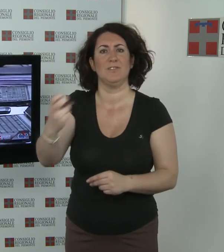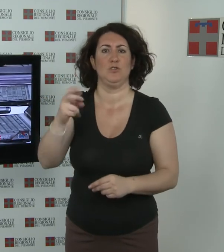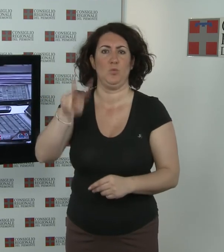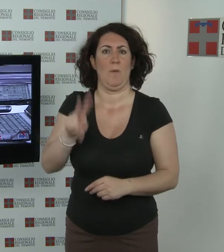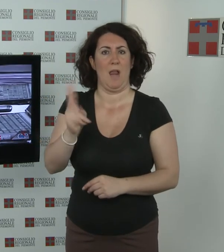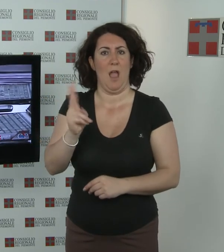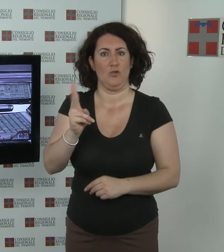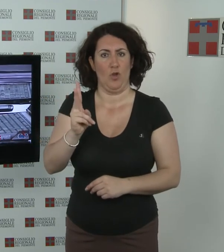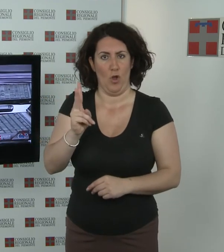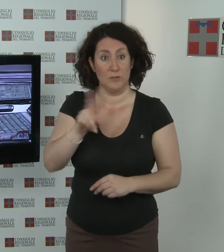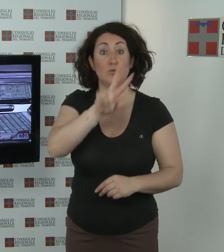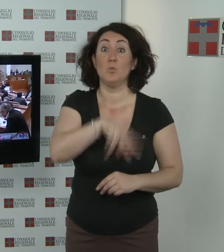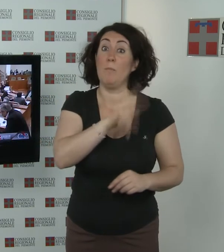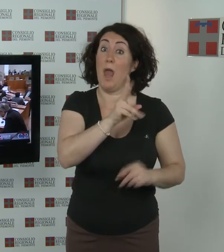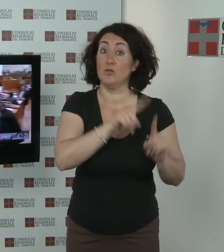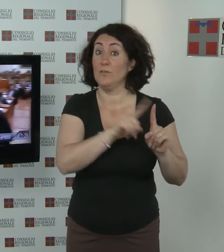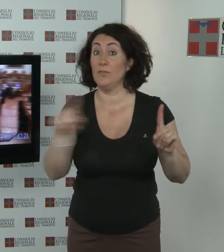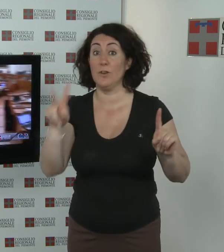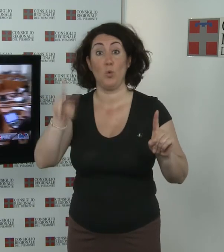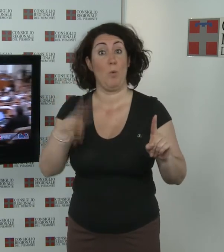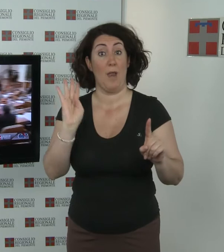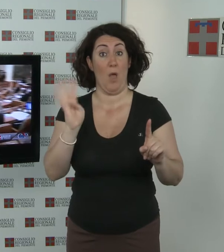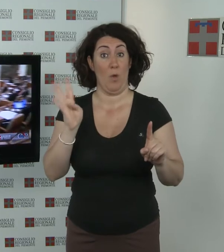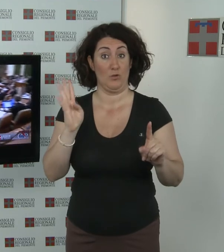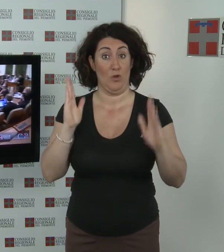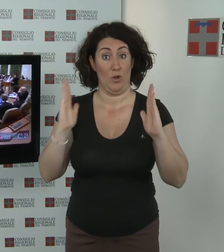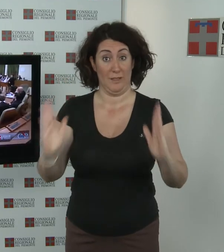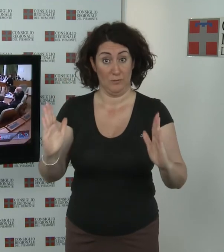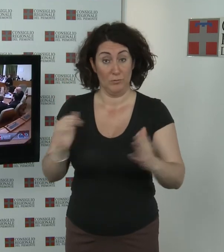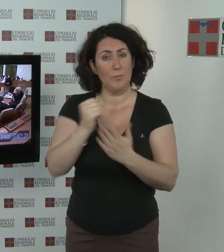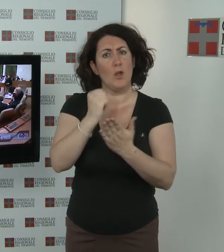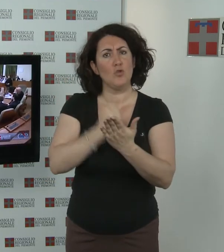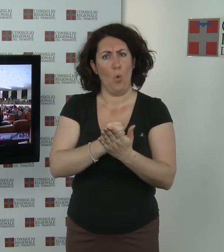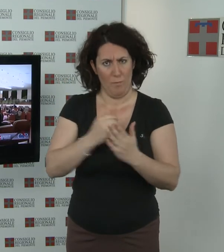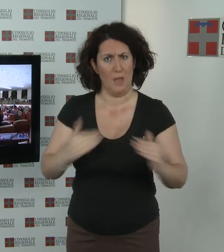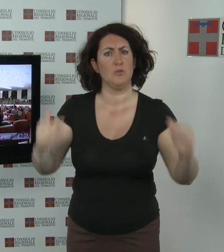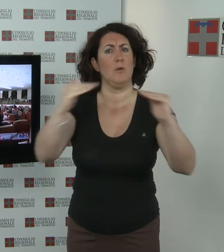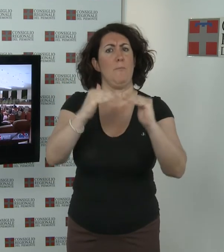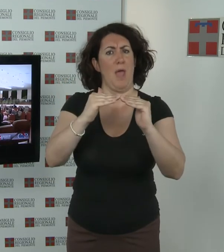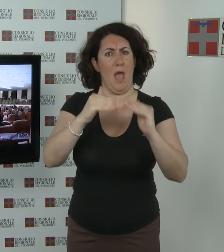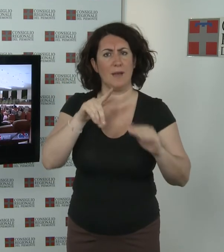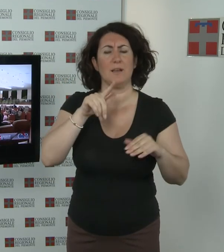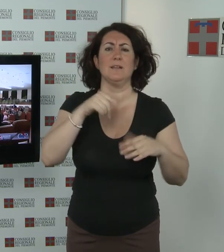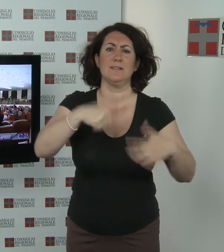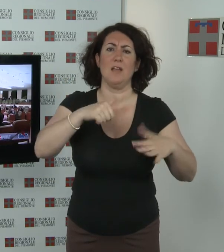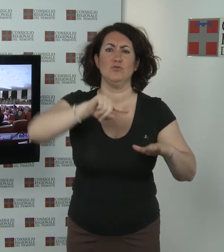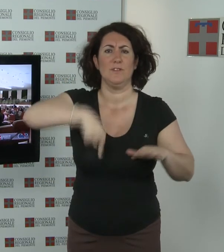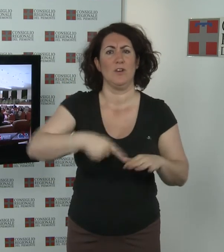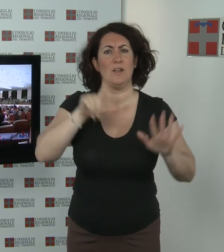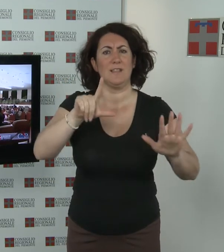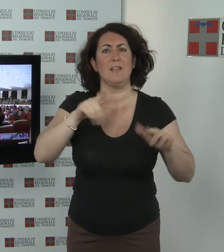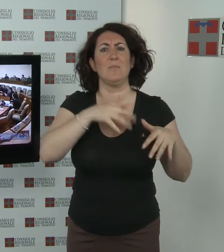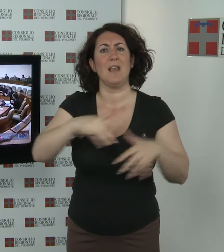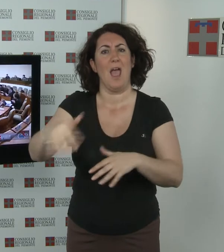2012 e pluriennale dal 2012 al 2014. Il documento pareggia su 16,7 miliardi di euro in termini